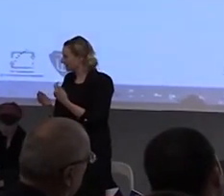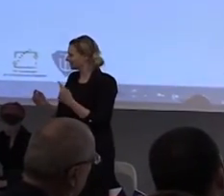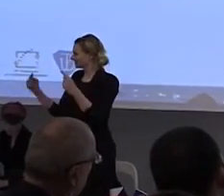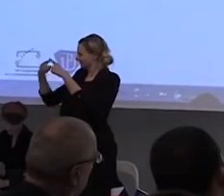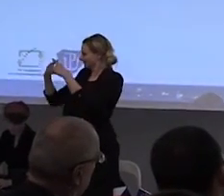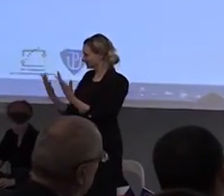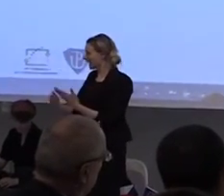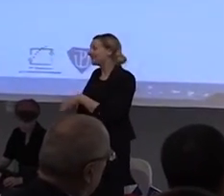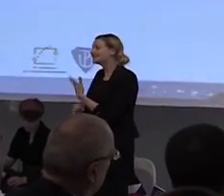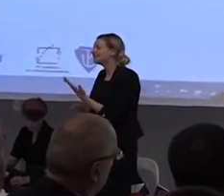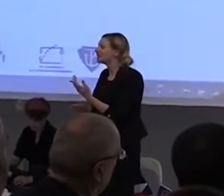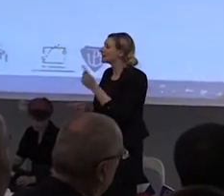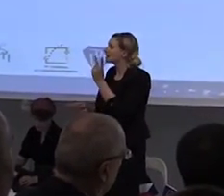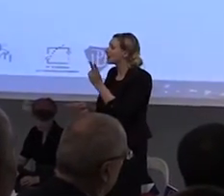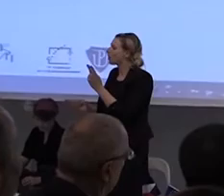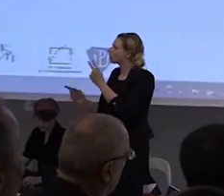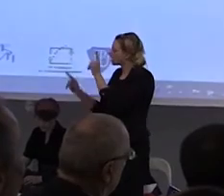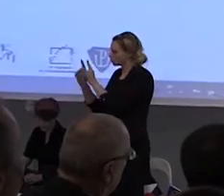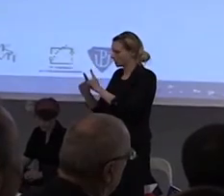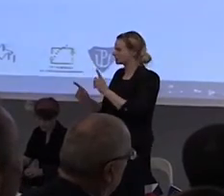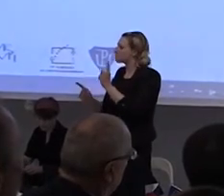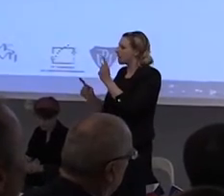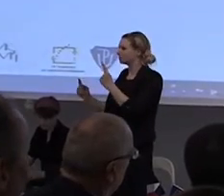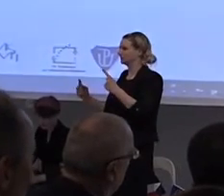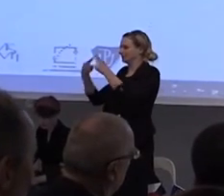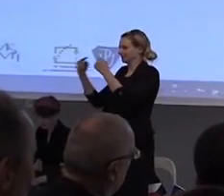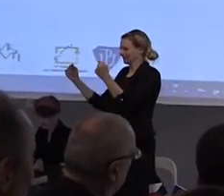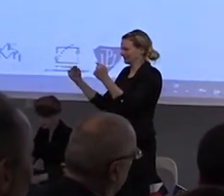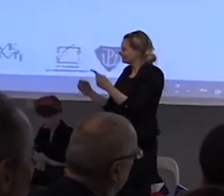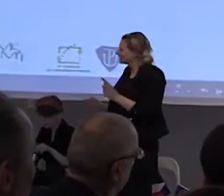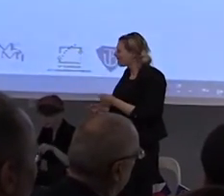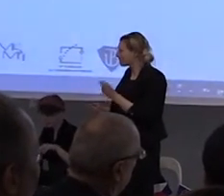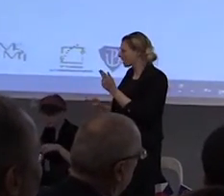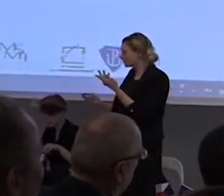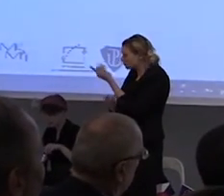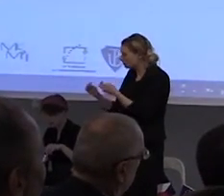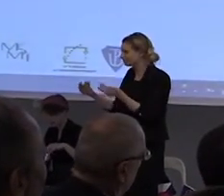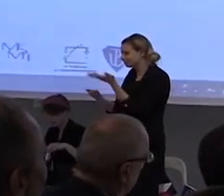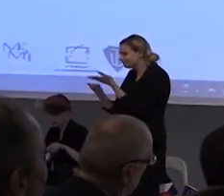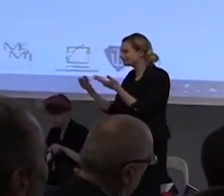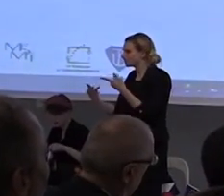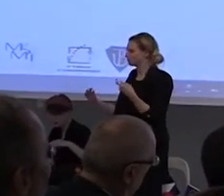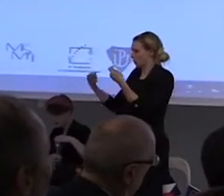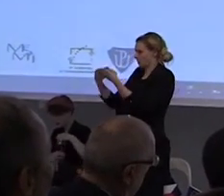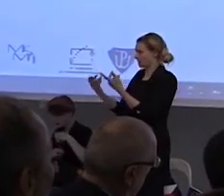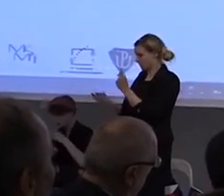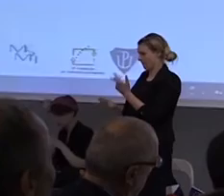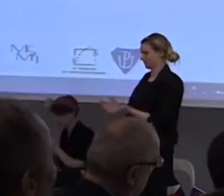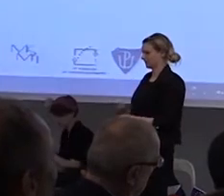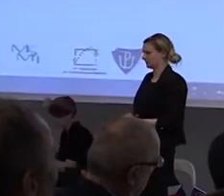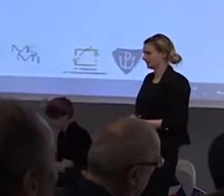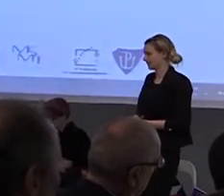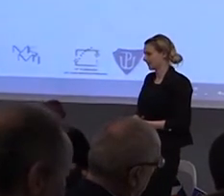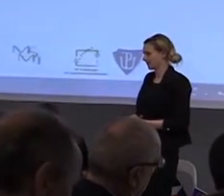dva postoje nejsou nezbytně nekompatibilní. The first represents a human rights position, and the